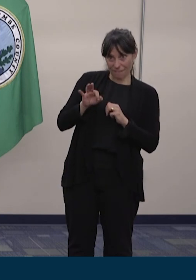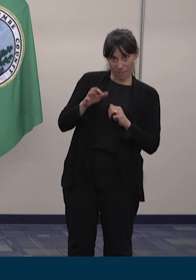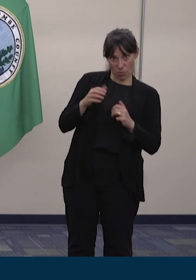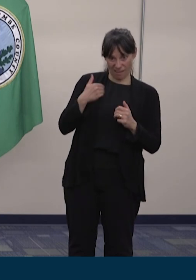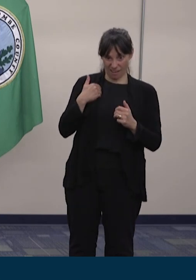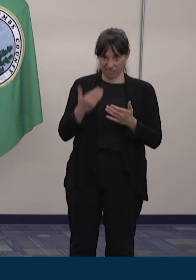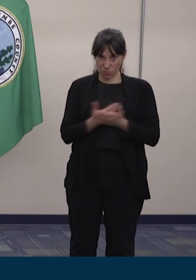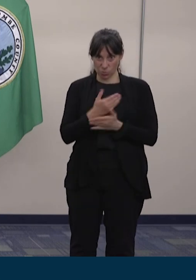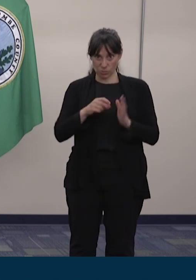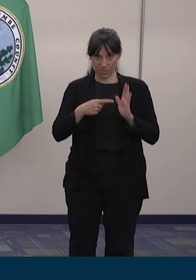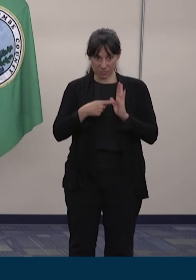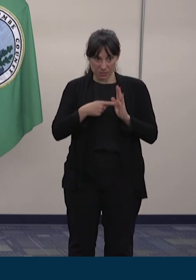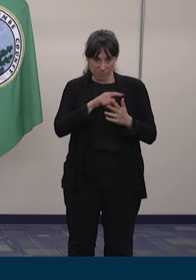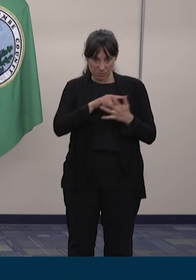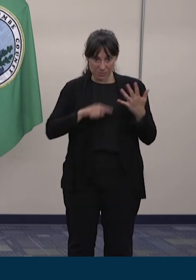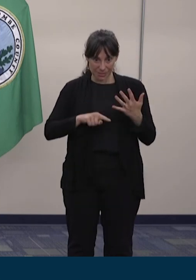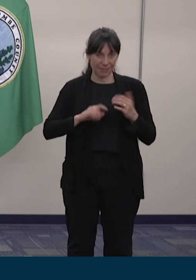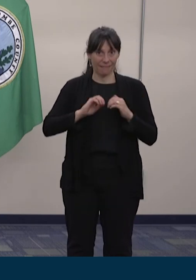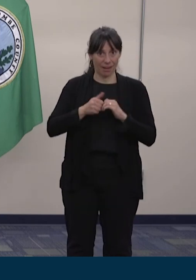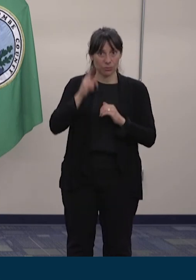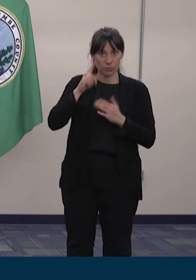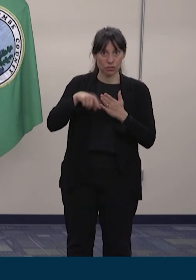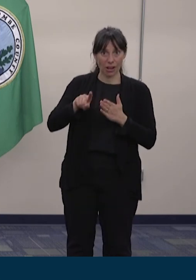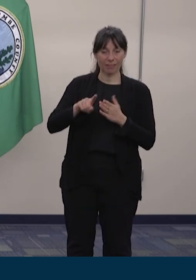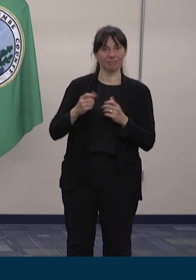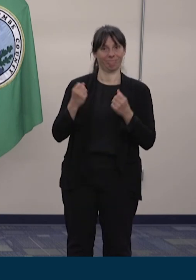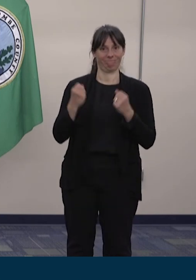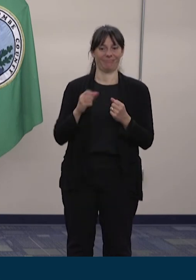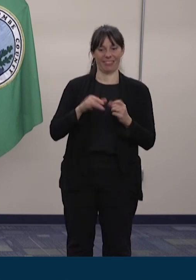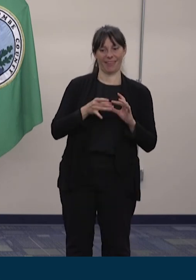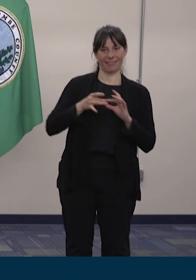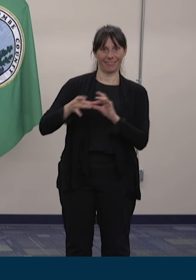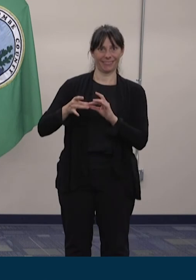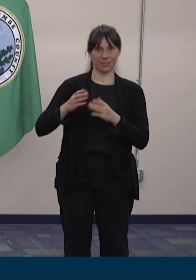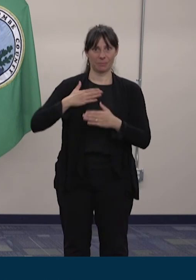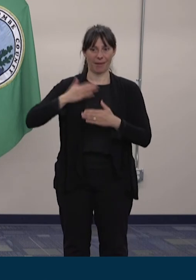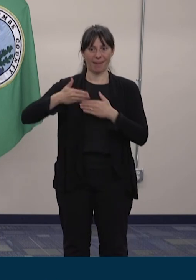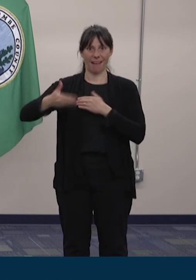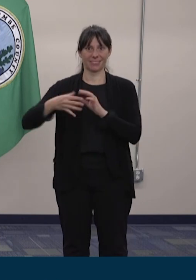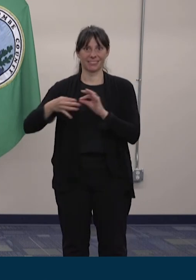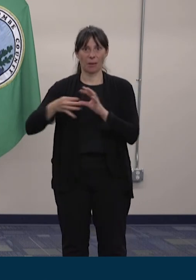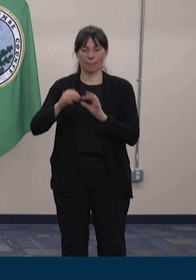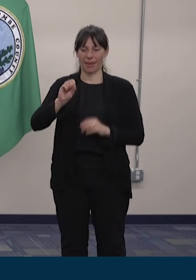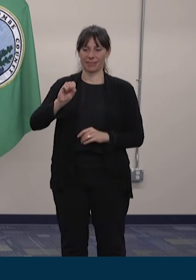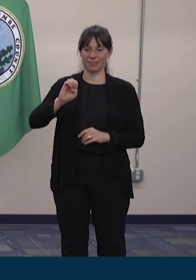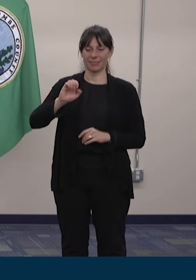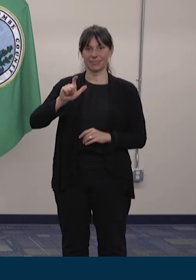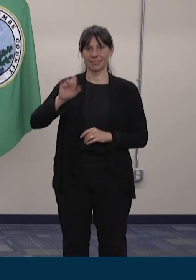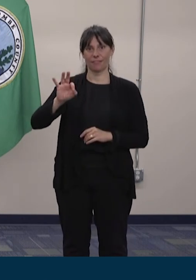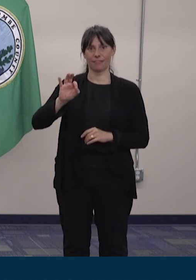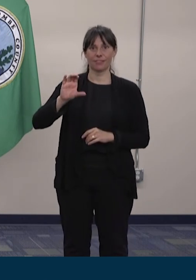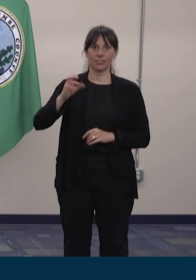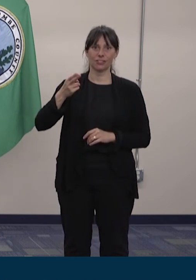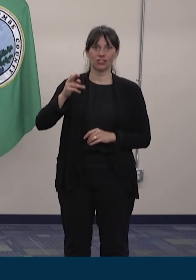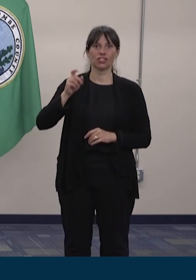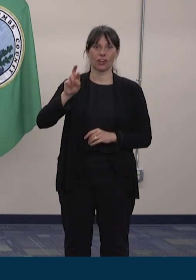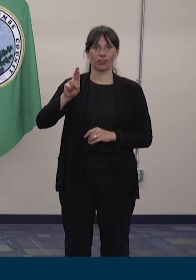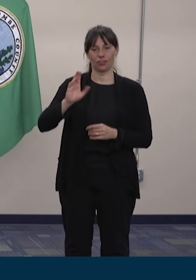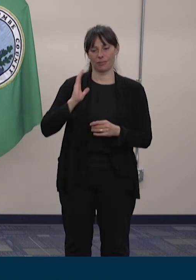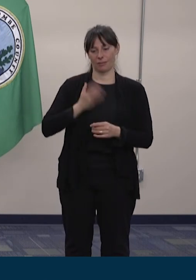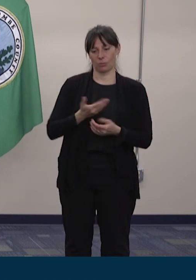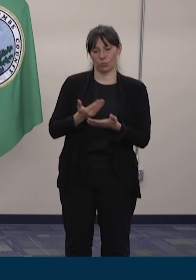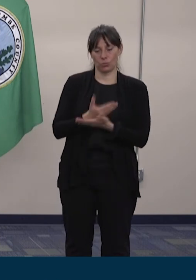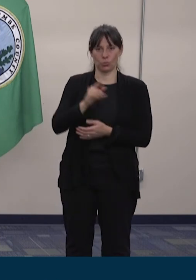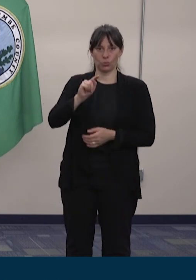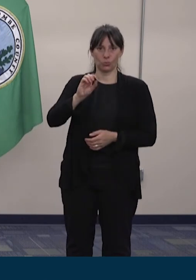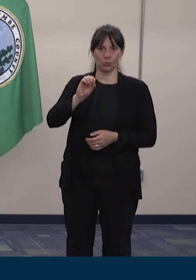de la autorrevisión y es una nueva forma para empezar este proceso de This evaluación. self-checker is now Este available on the county autorrevisión está website,